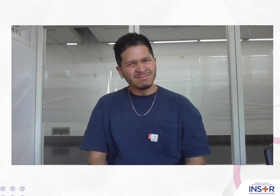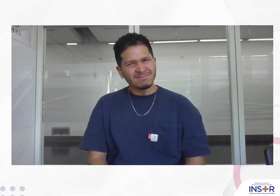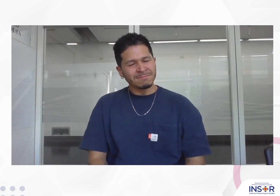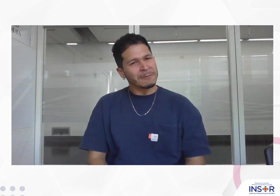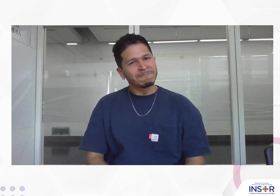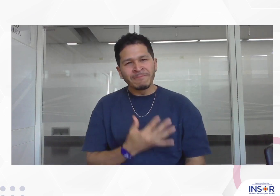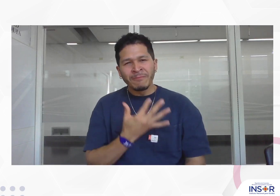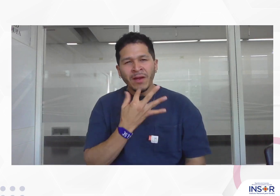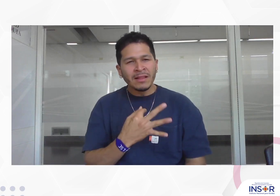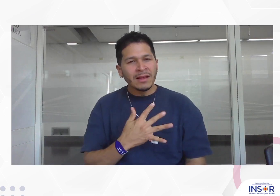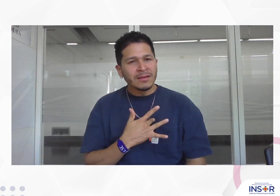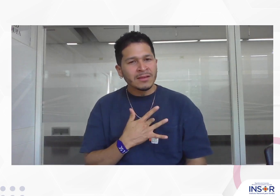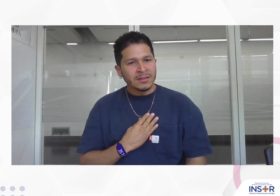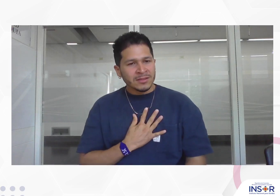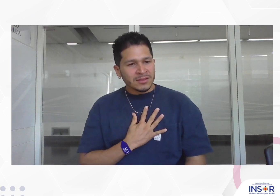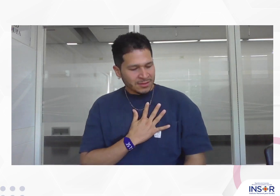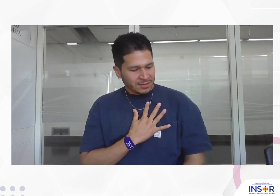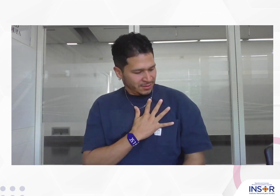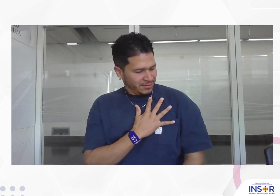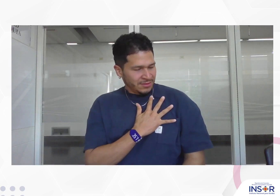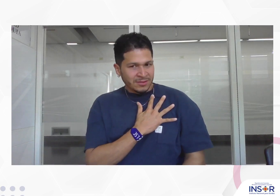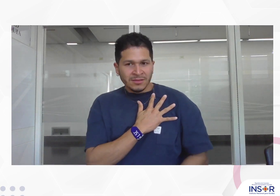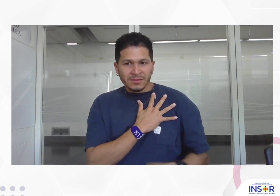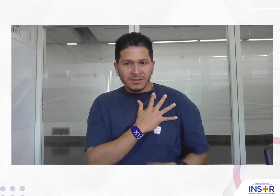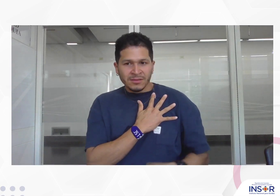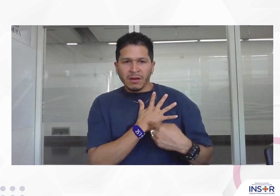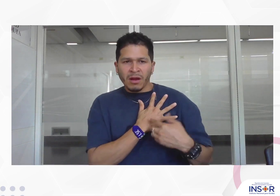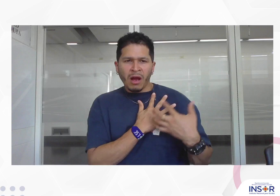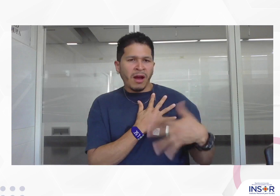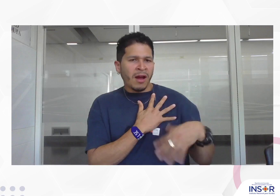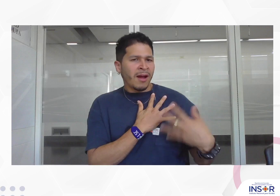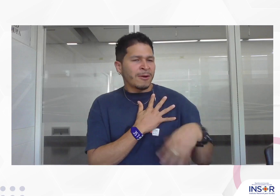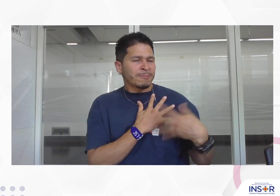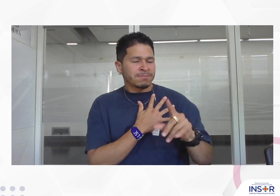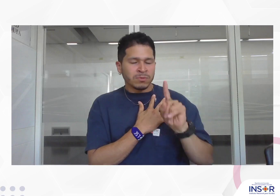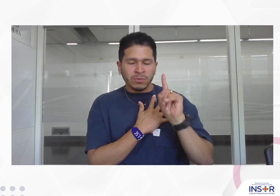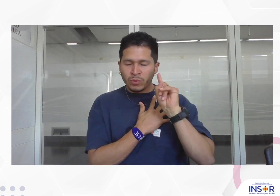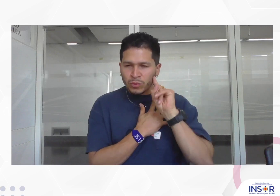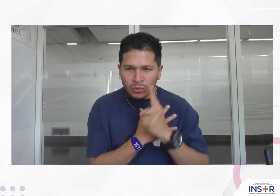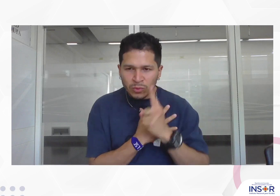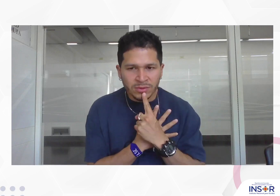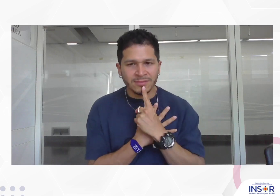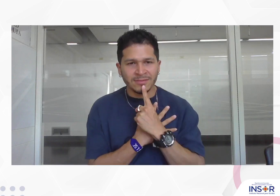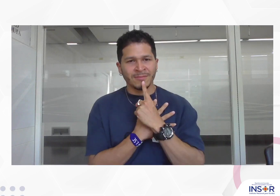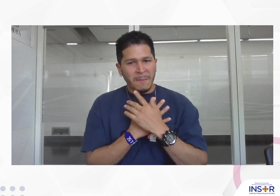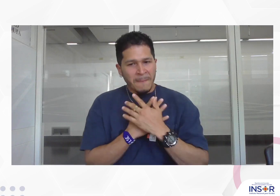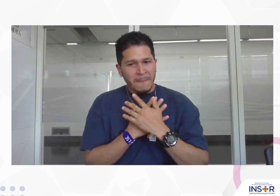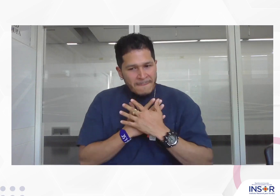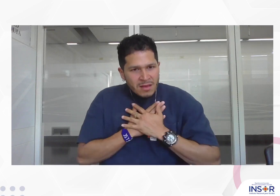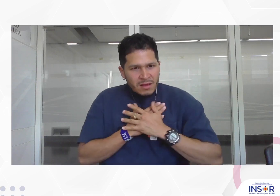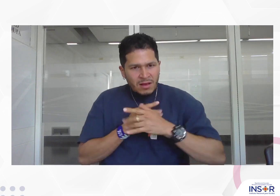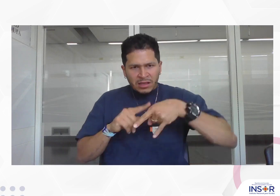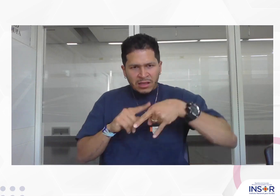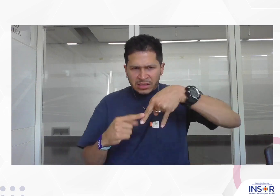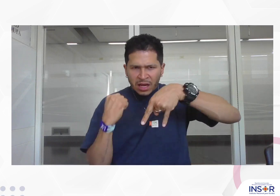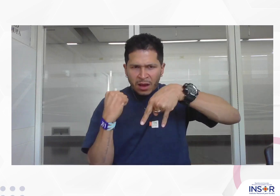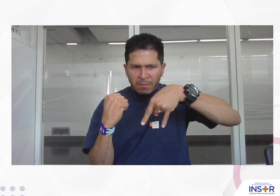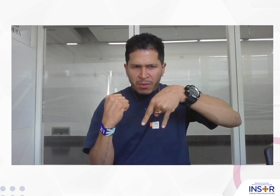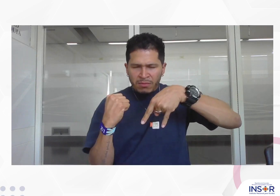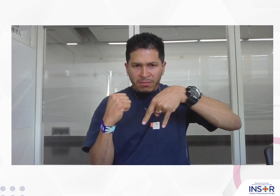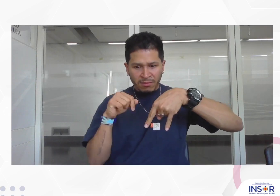en diálogo con mí mismo, ¿para qué investigo? ¿No? ¿Y qué surgió? Este ser,